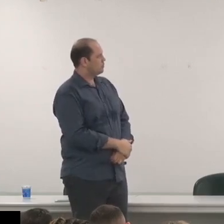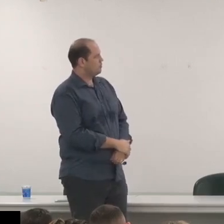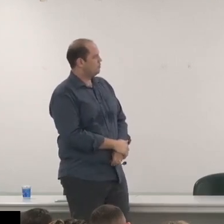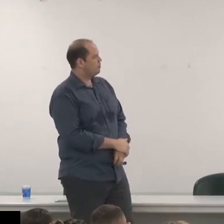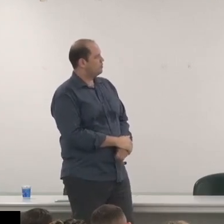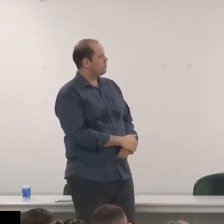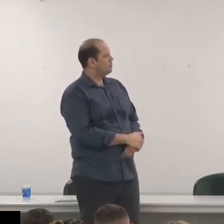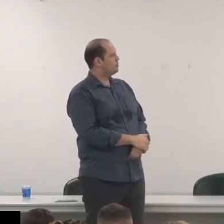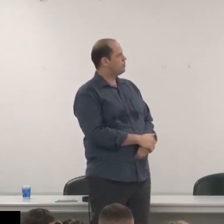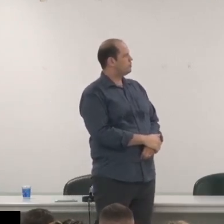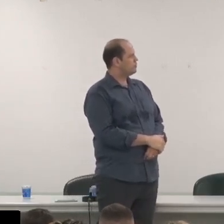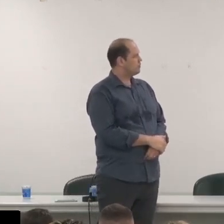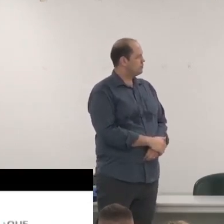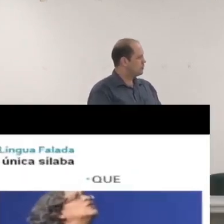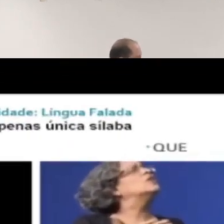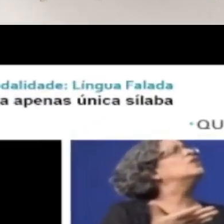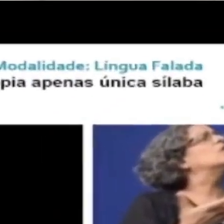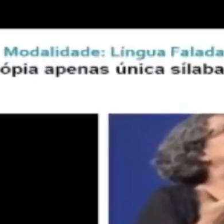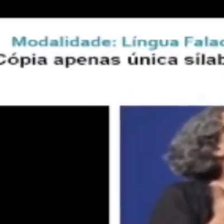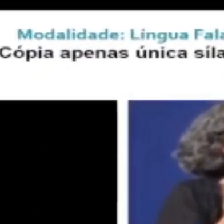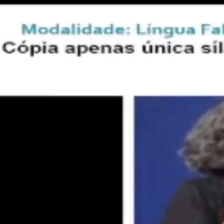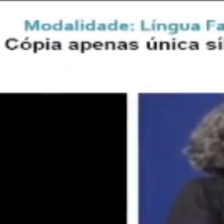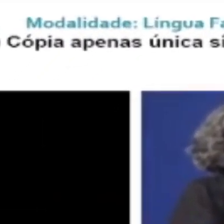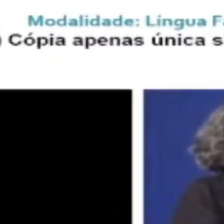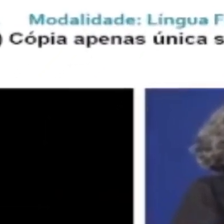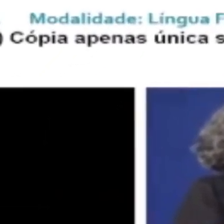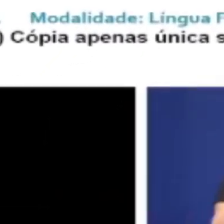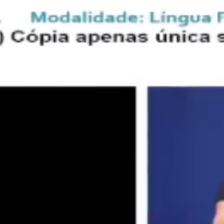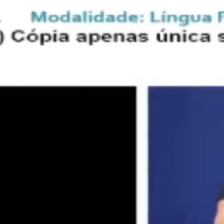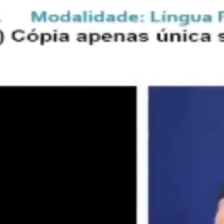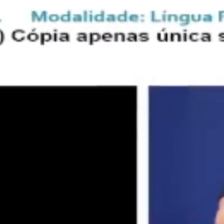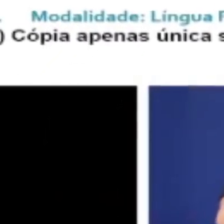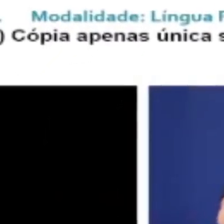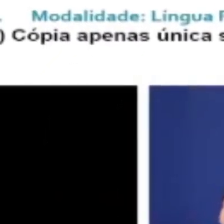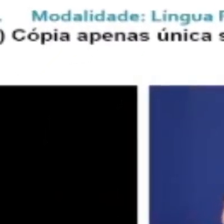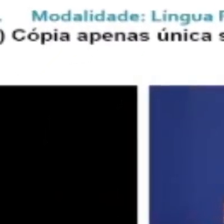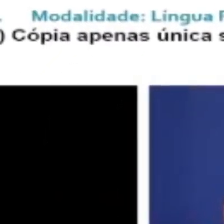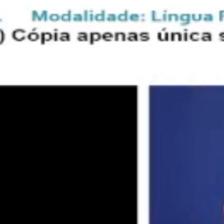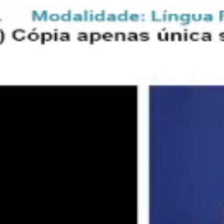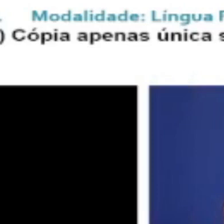um biquinho, como ele é incorporado nas sinalizações espontâneas.